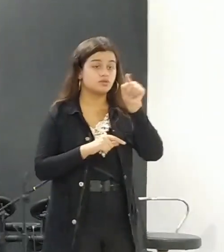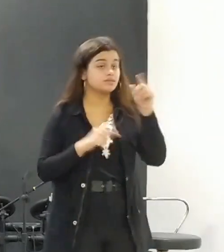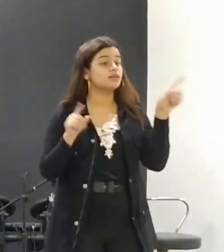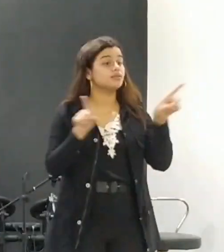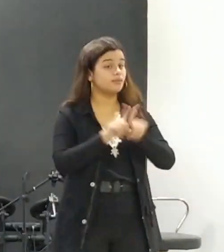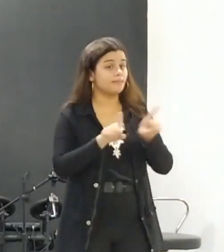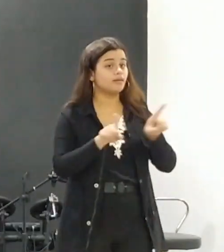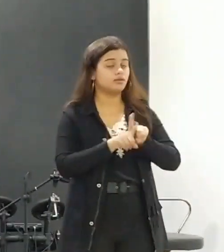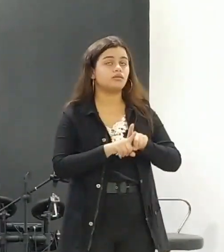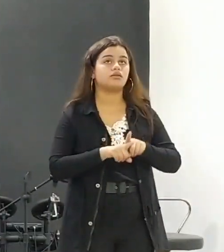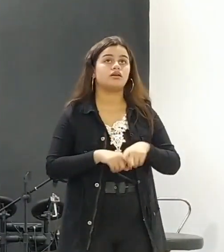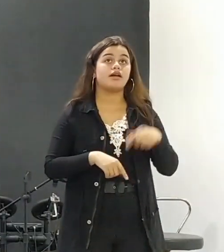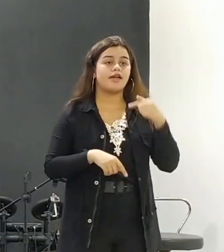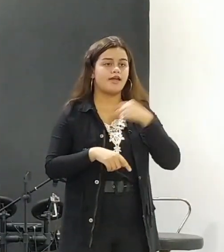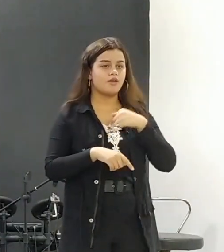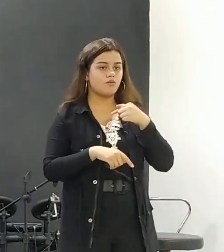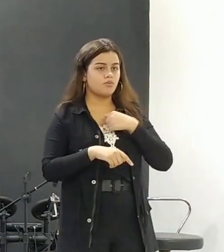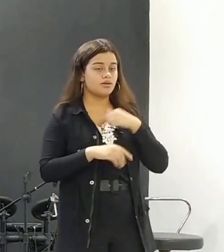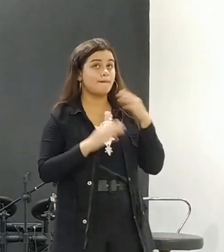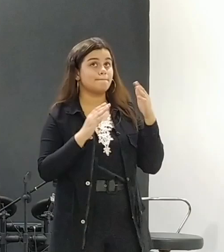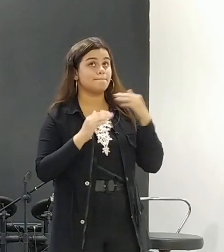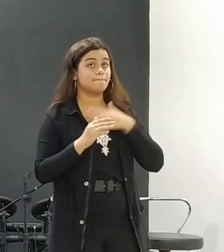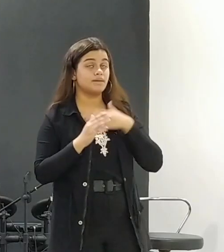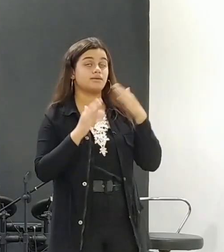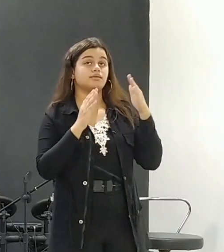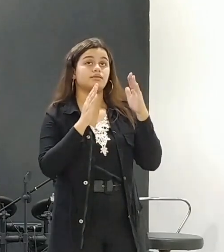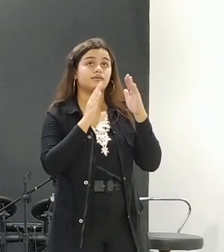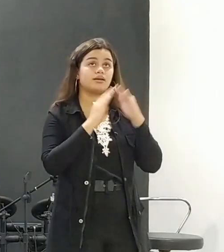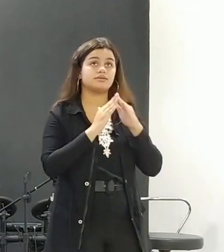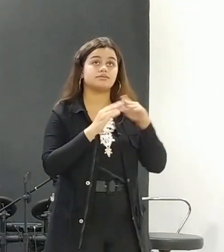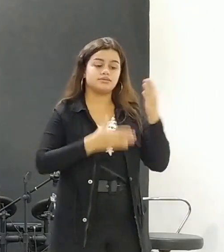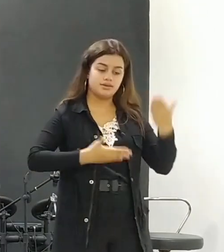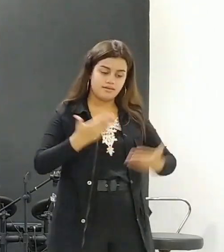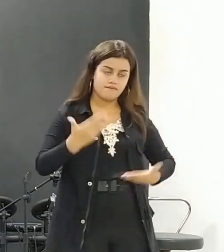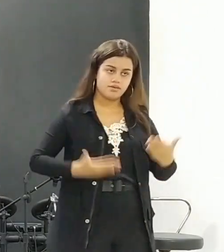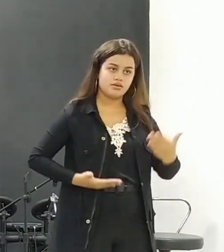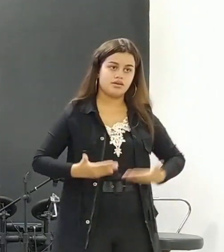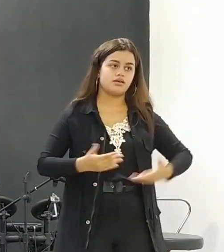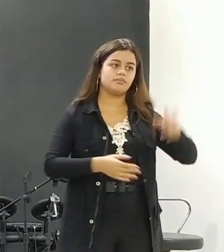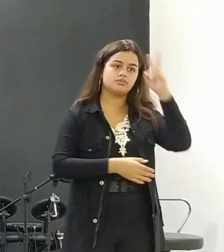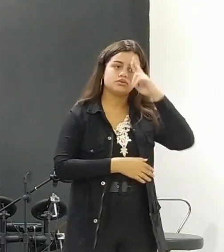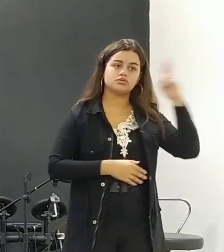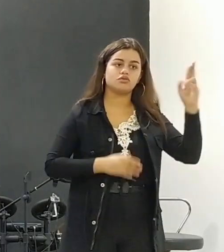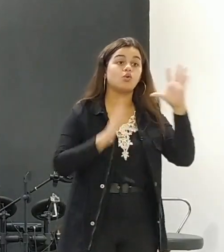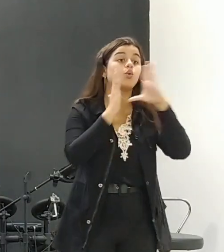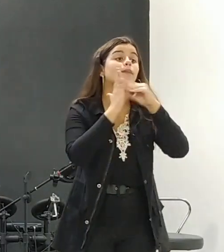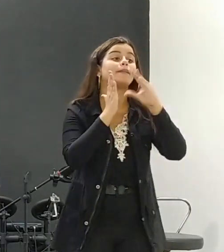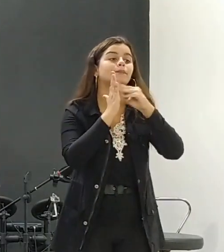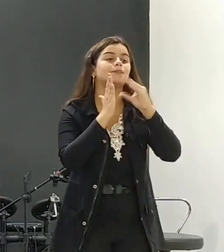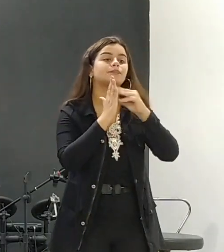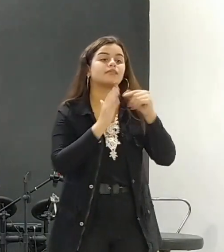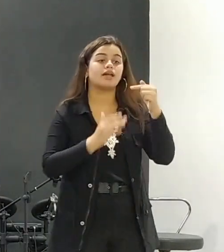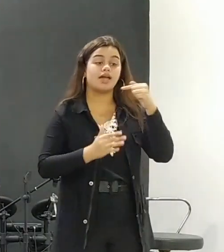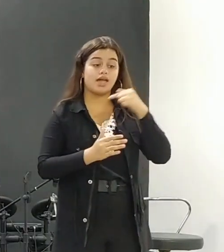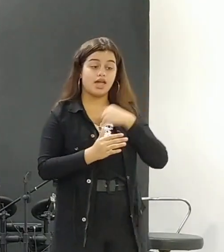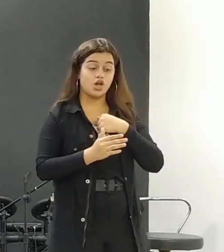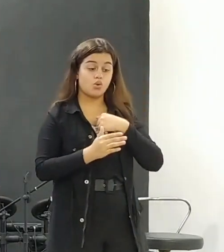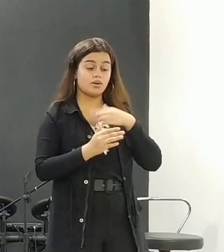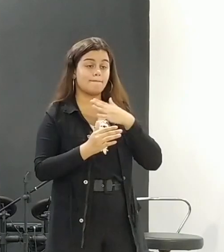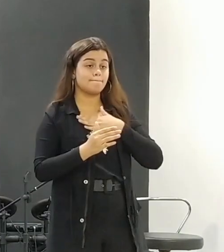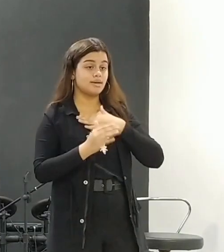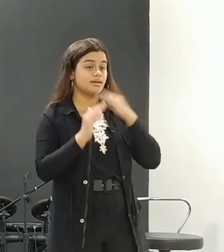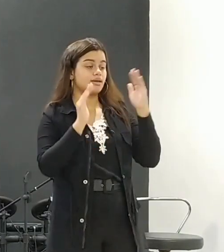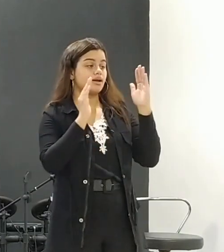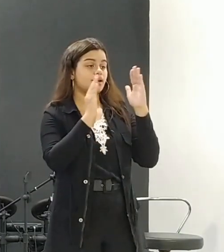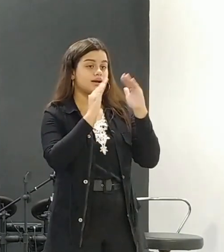dizer: porém eu e a minha casa serviremos ao Senhor. Vamos repetir: porém eu e